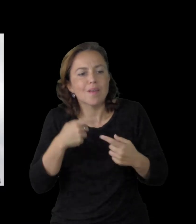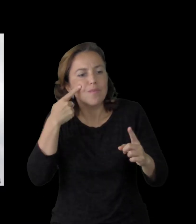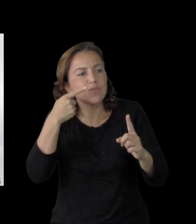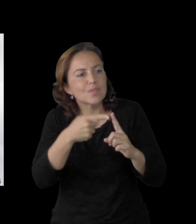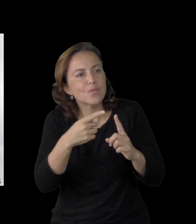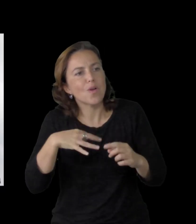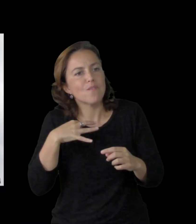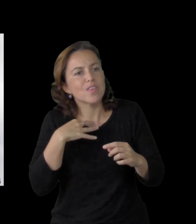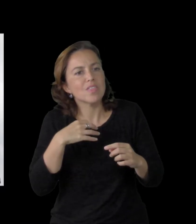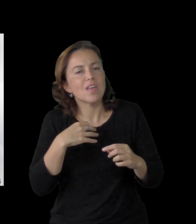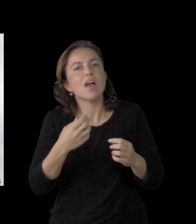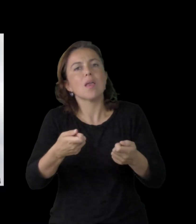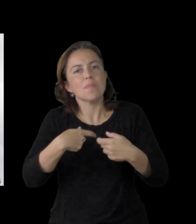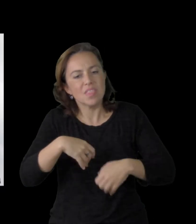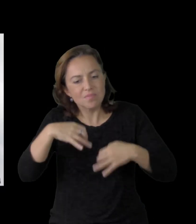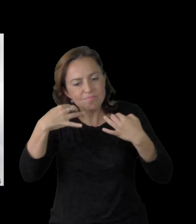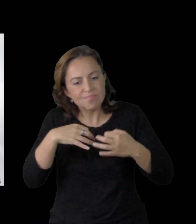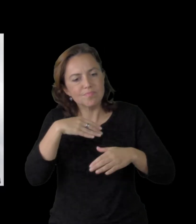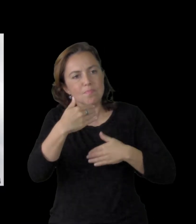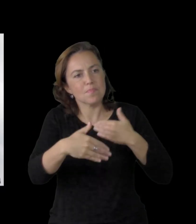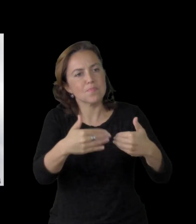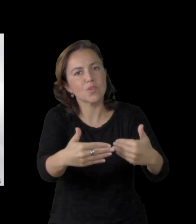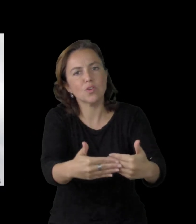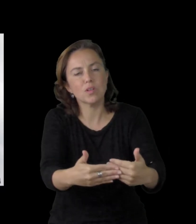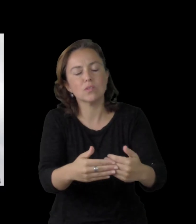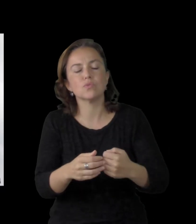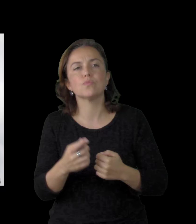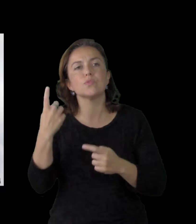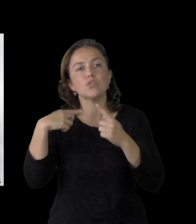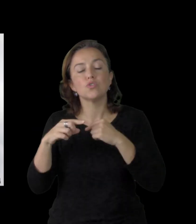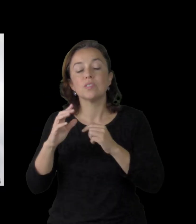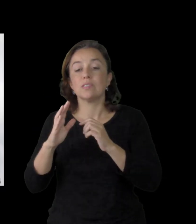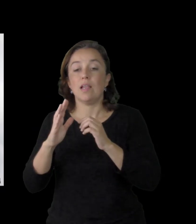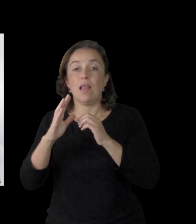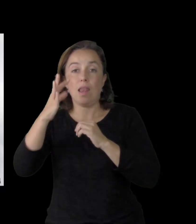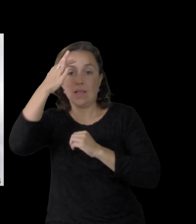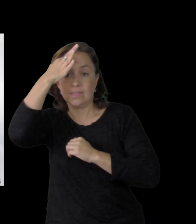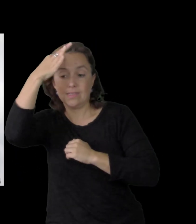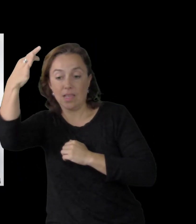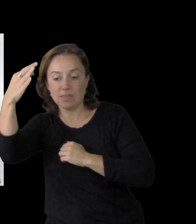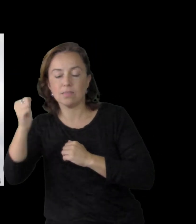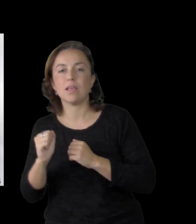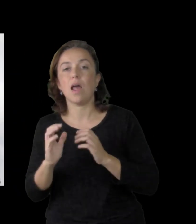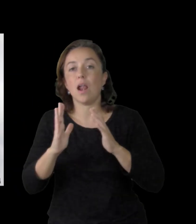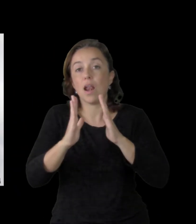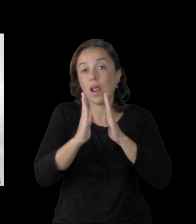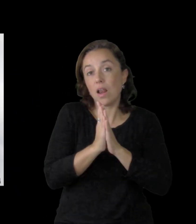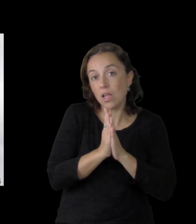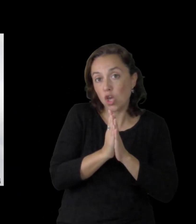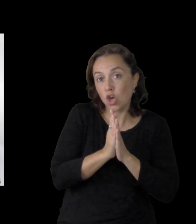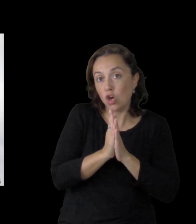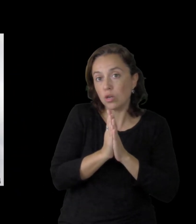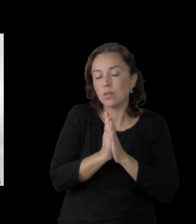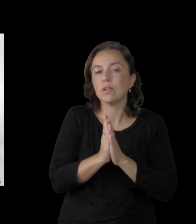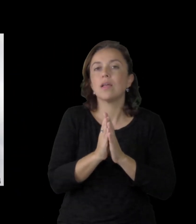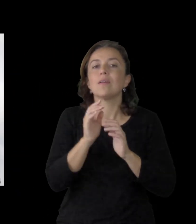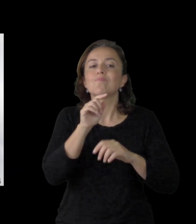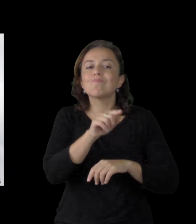de la ciencia y la religión, justamente el tiempo económico es el que todo